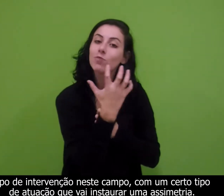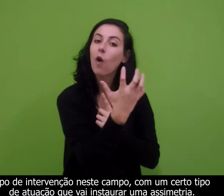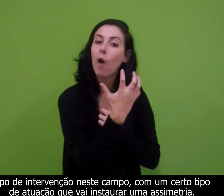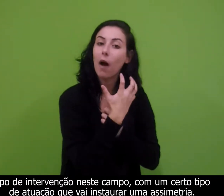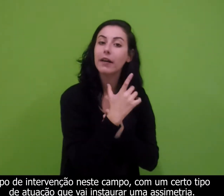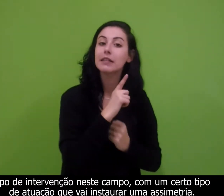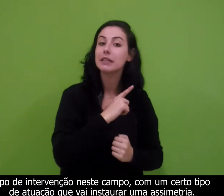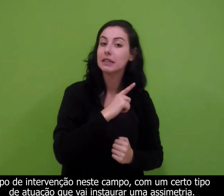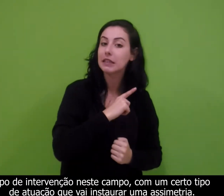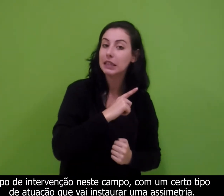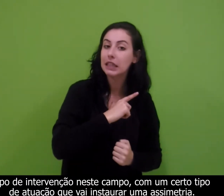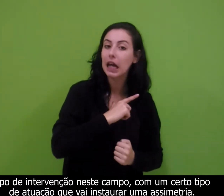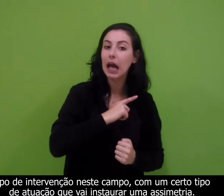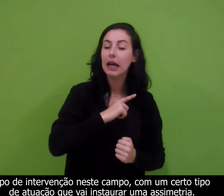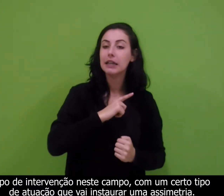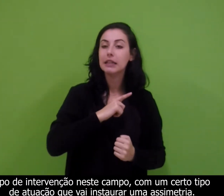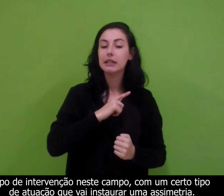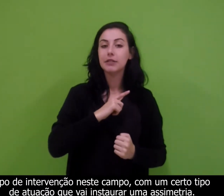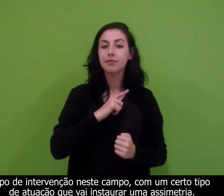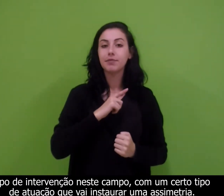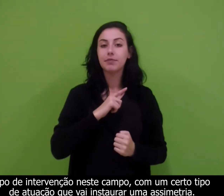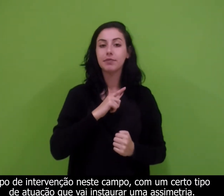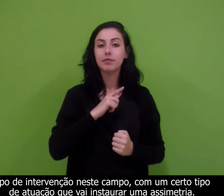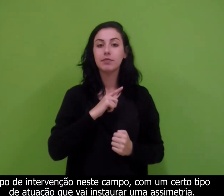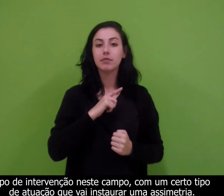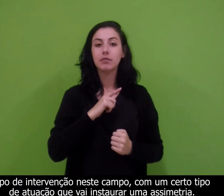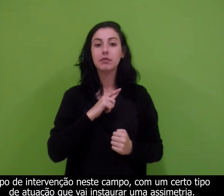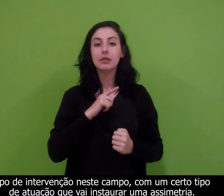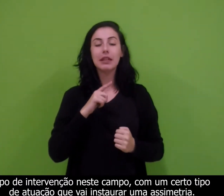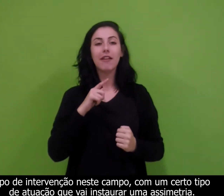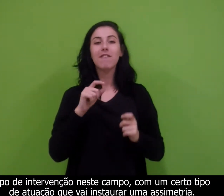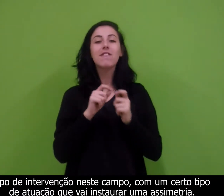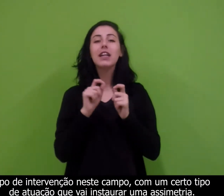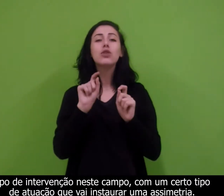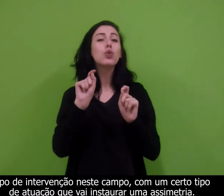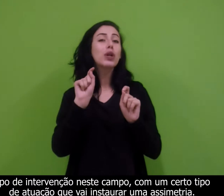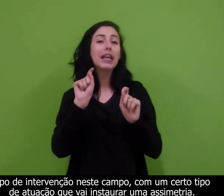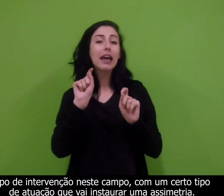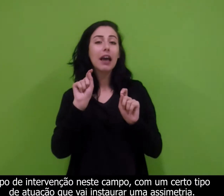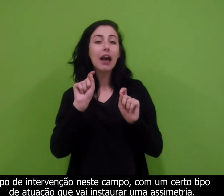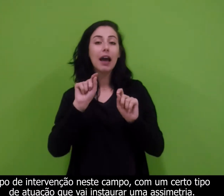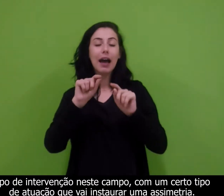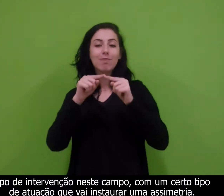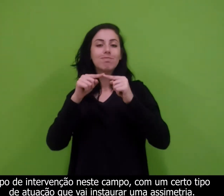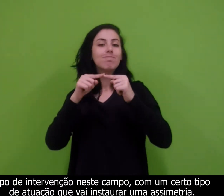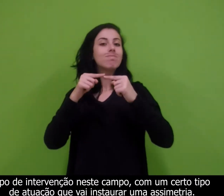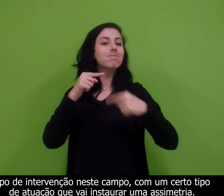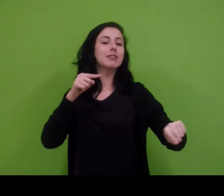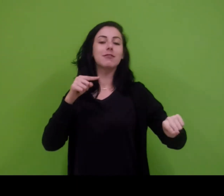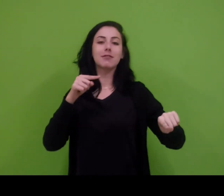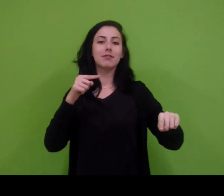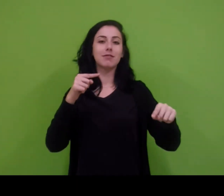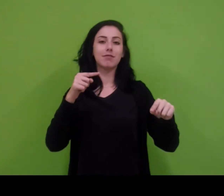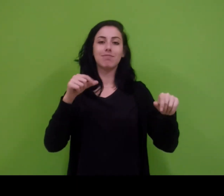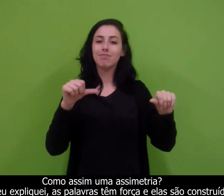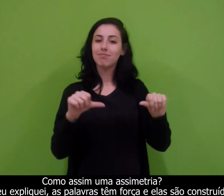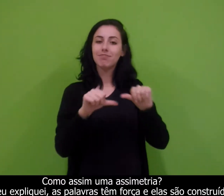certo tipo de atuação, que vai instaurar uma assimetria. Como assim